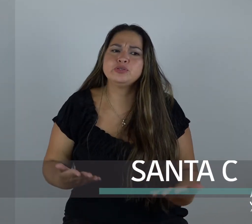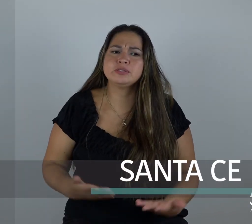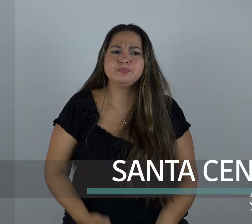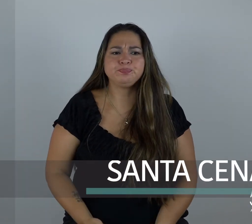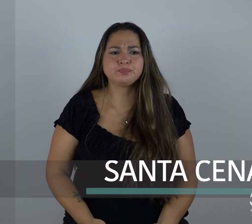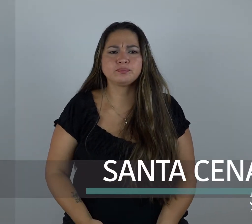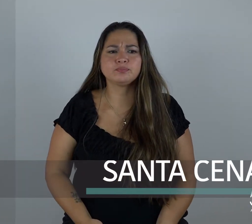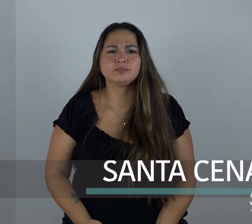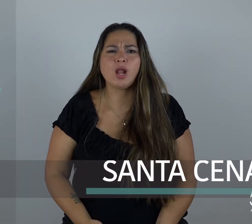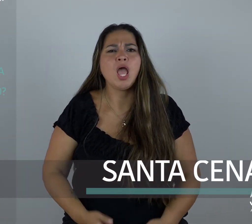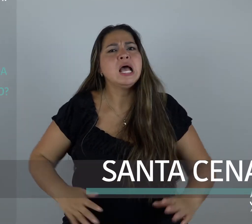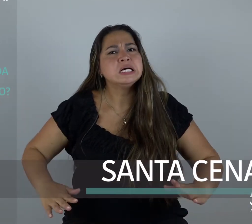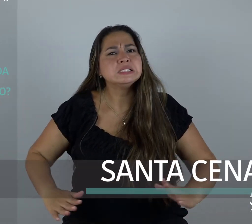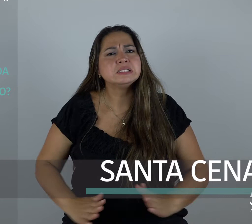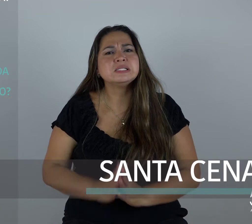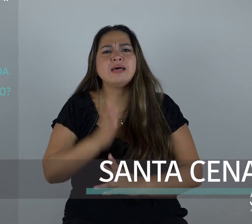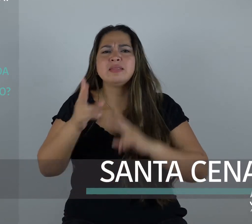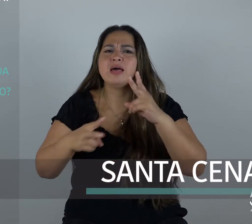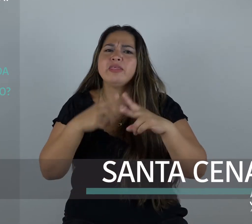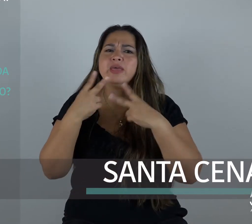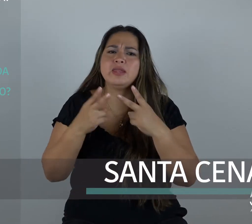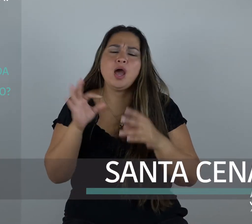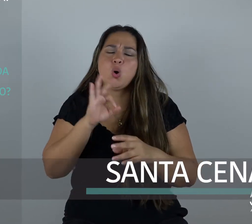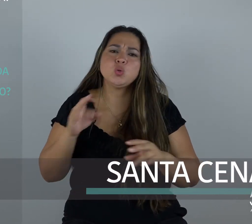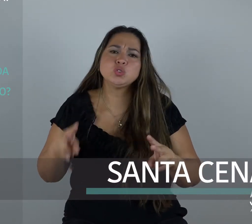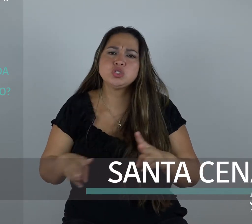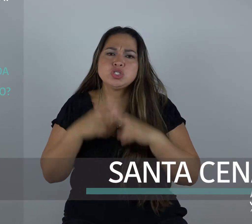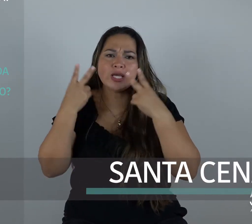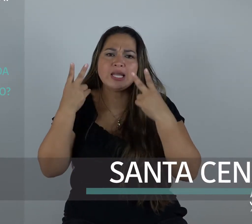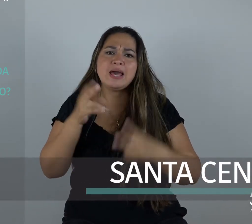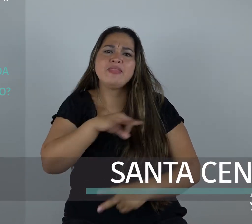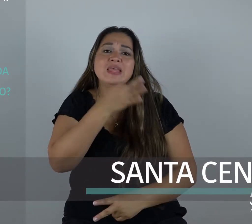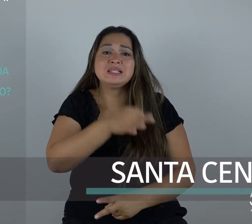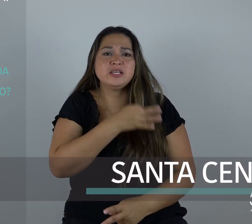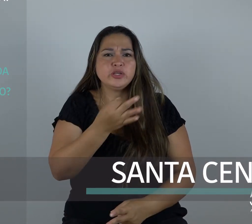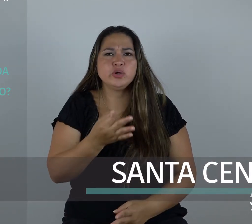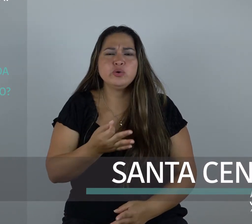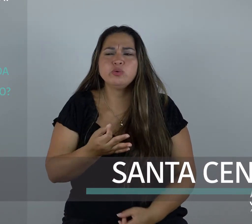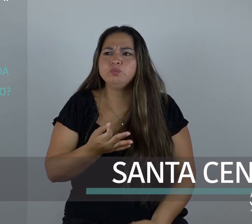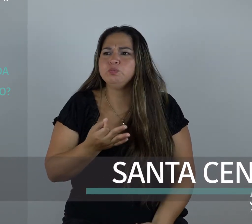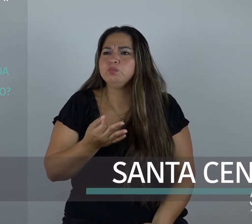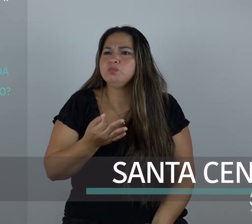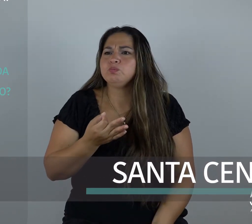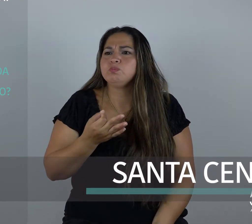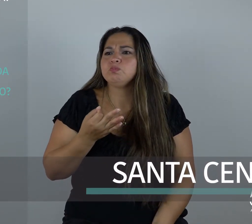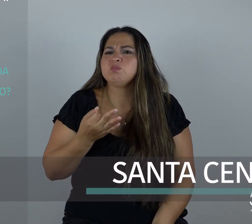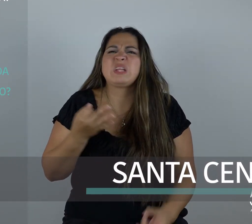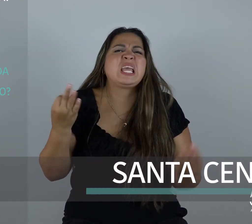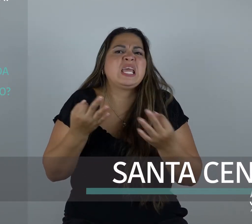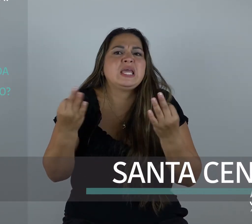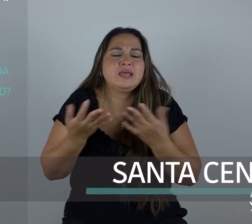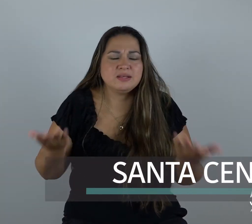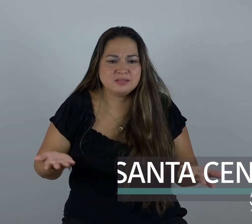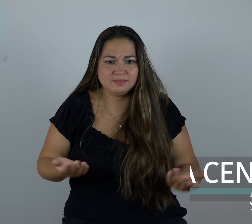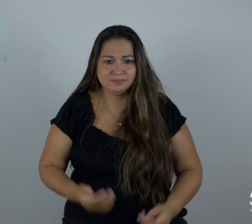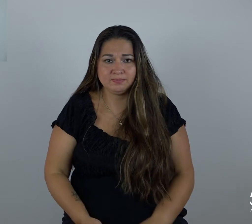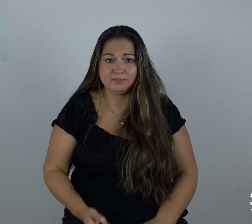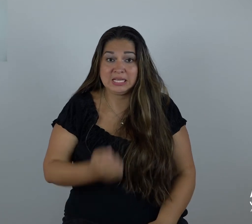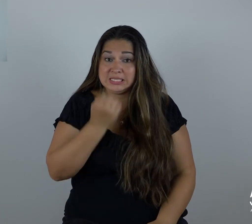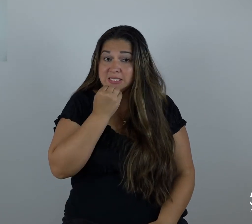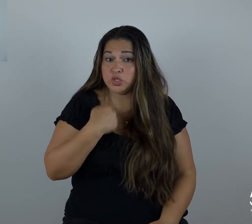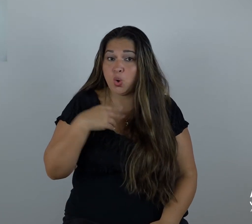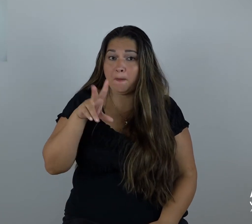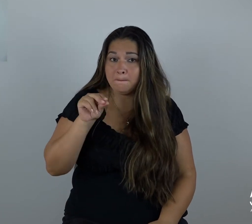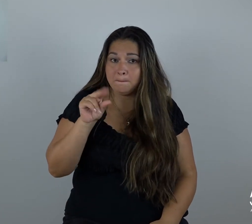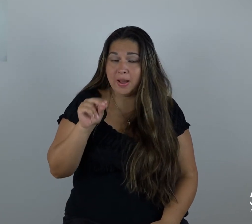qué es tomar esa cena del Señor. Como te digo, es la celebración de la Pascua. Pero cuando yo tomo el vino, cuando